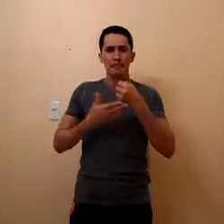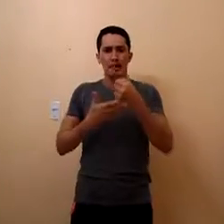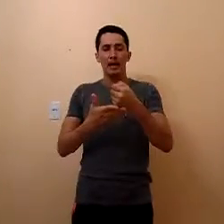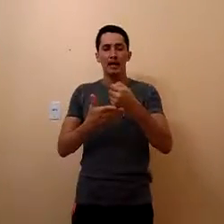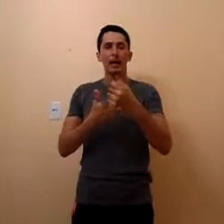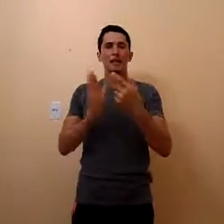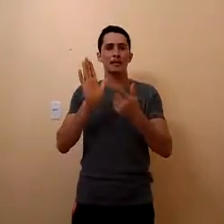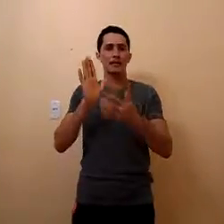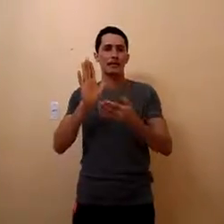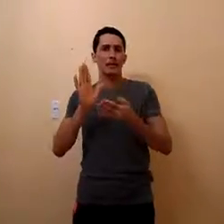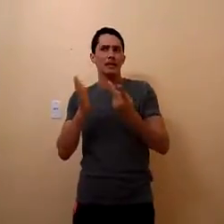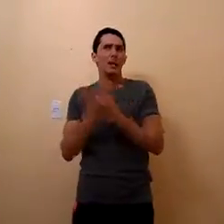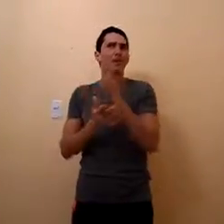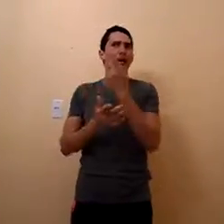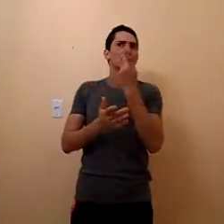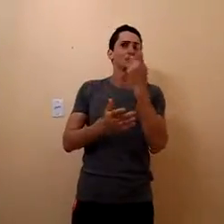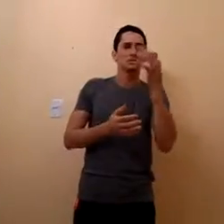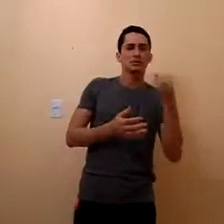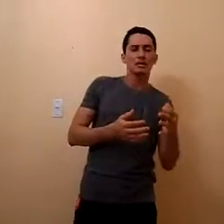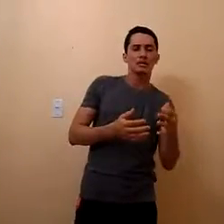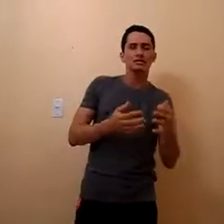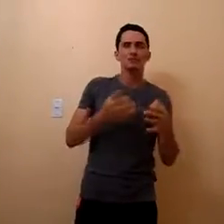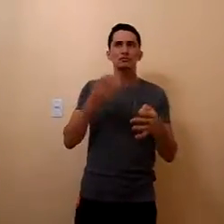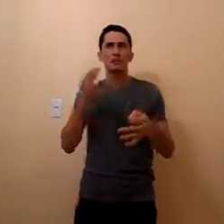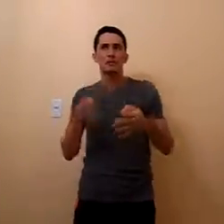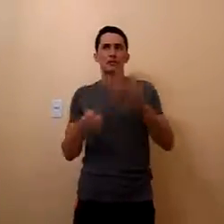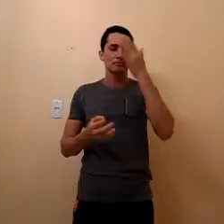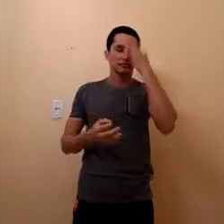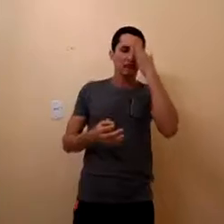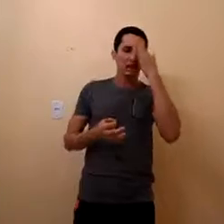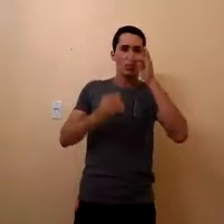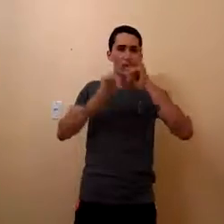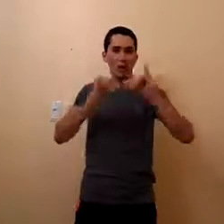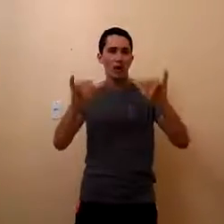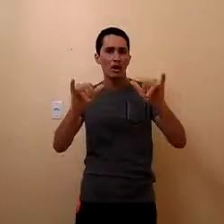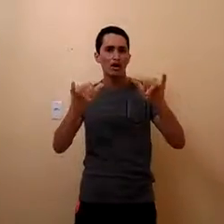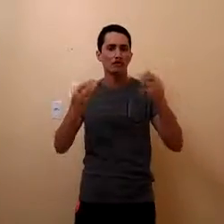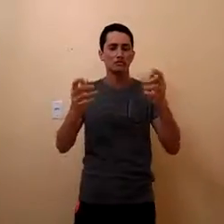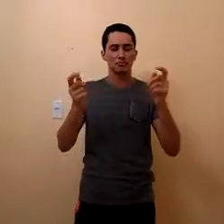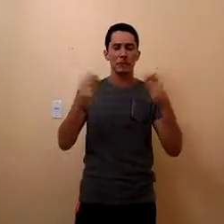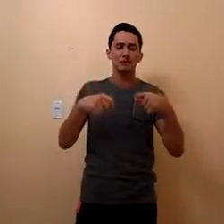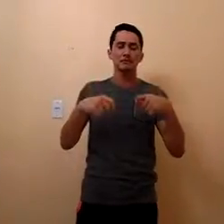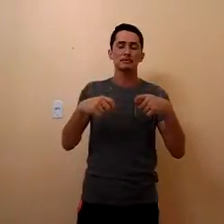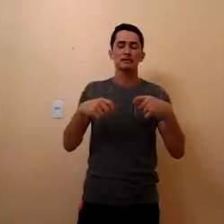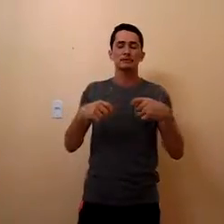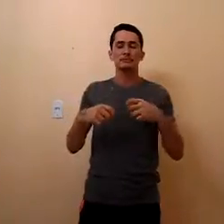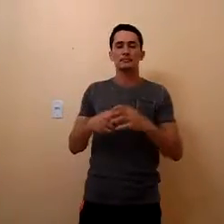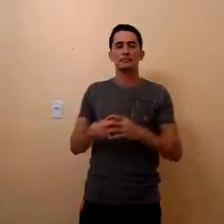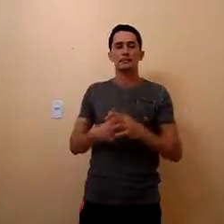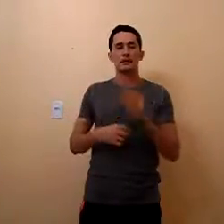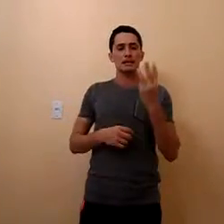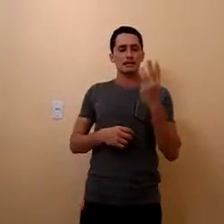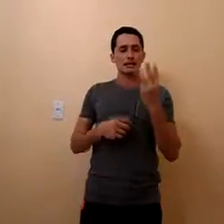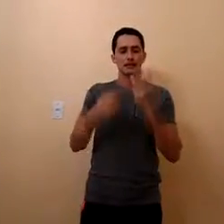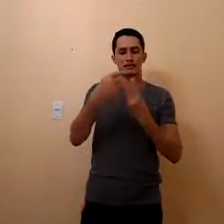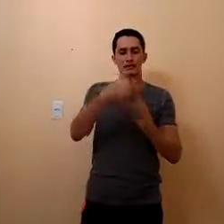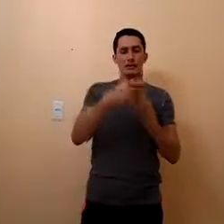provar a narrativa dos fatos que foram colocados na denúncia, que elas sejam ouvidas nesse momento. 3 dos 4 executores da chacina